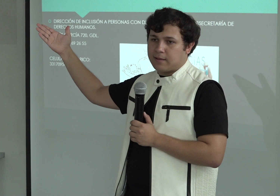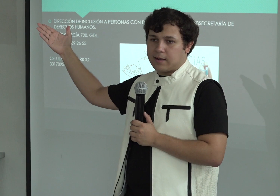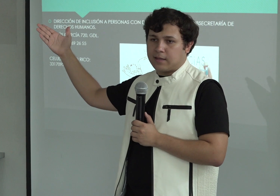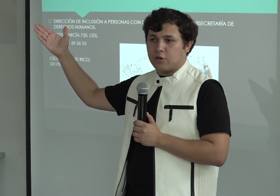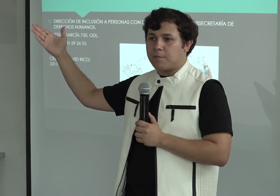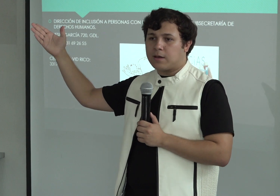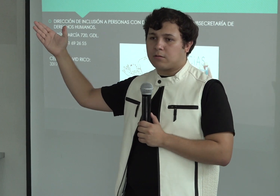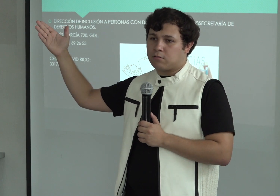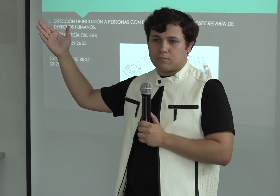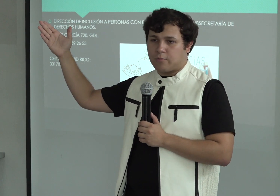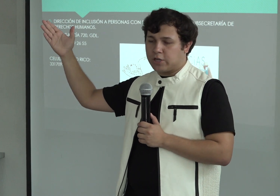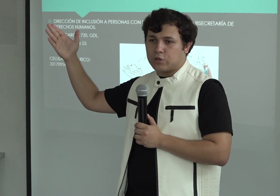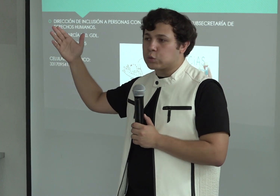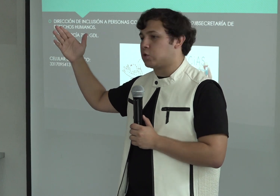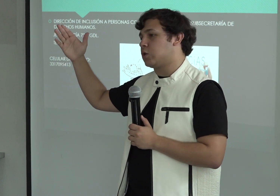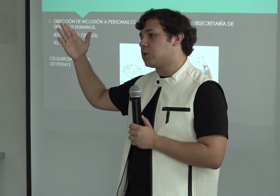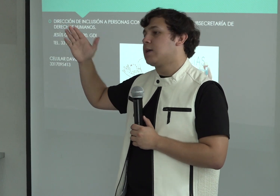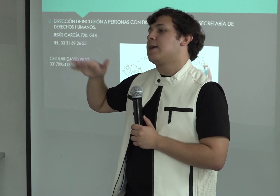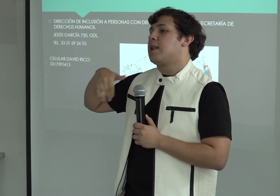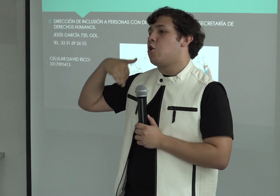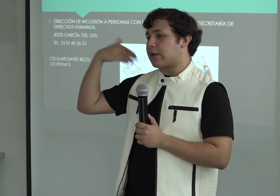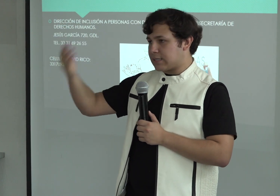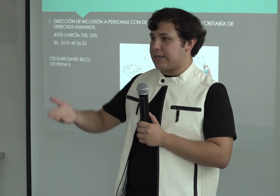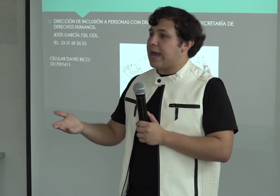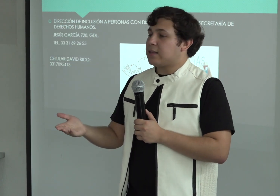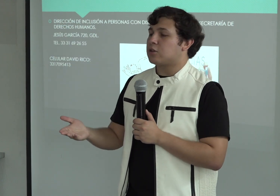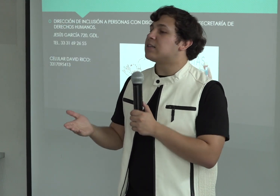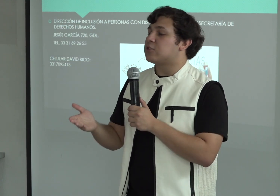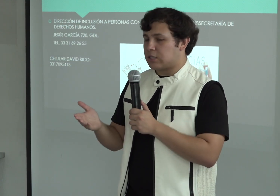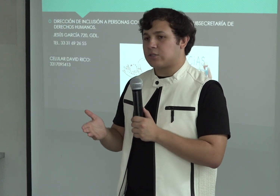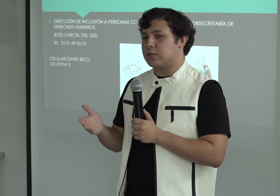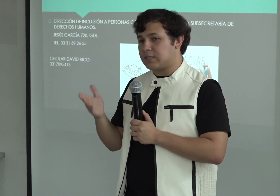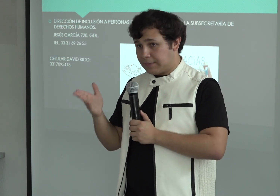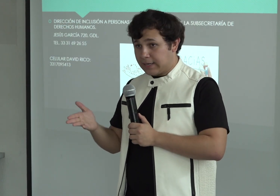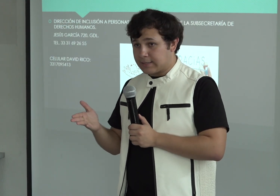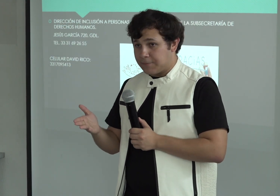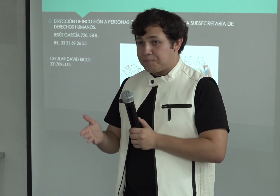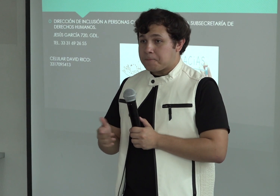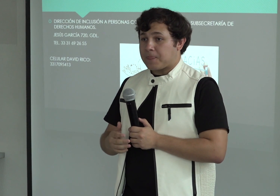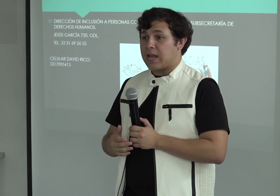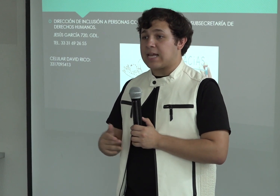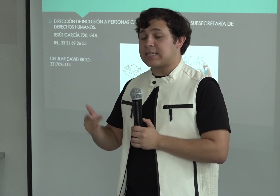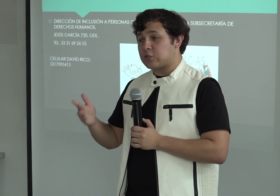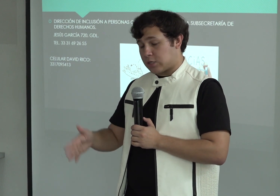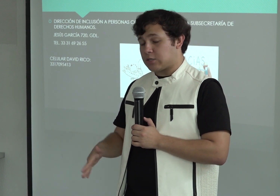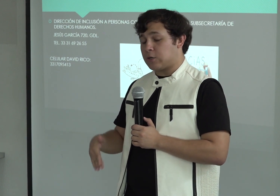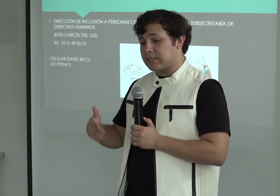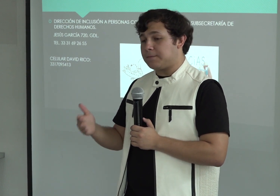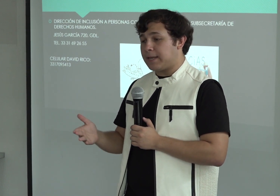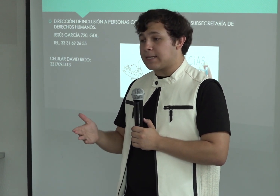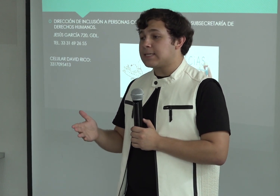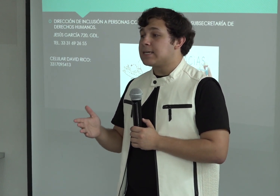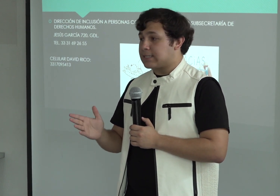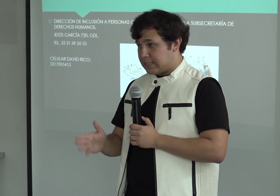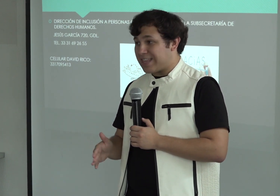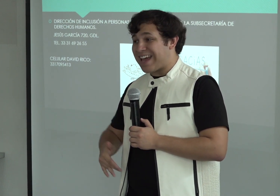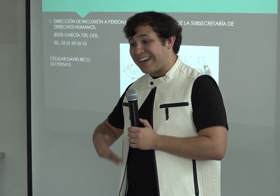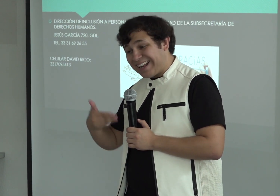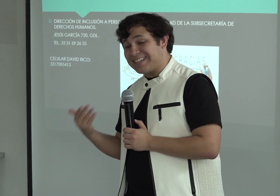del idioma con poquitos cursos. Lo que sí hay son las asociaciones civiles. Las asociaciones civiles sí dan clases